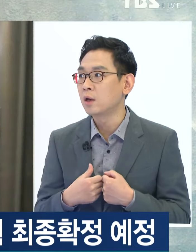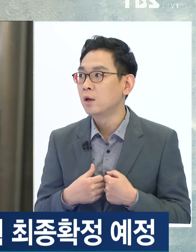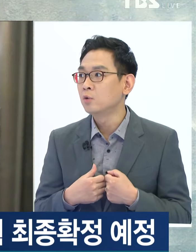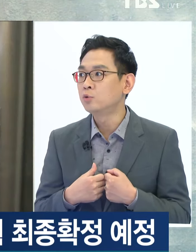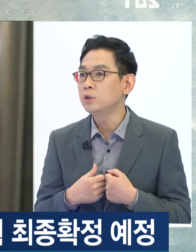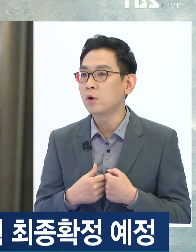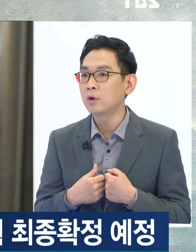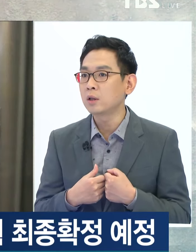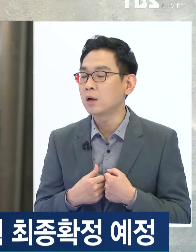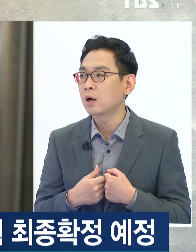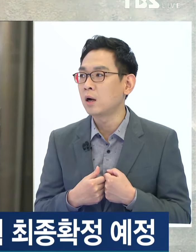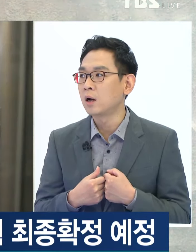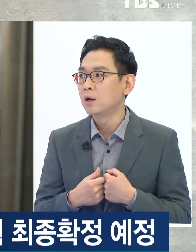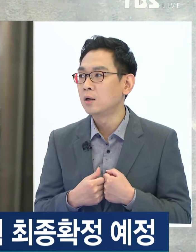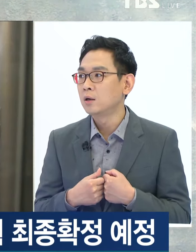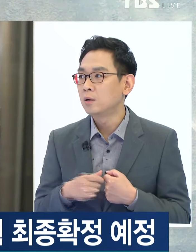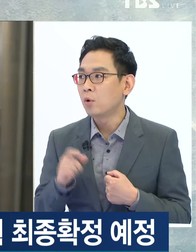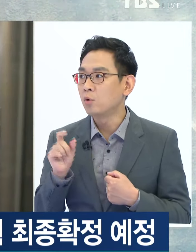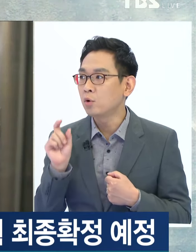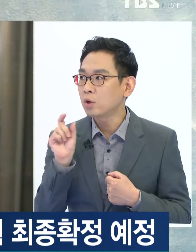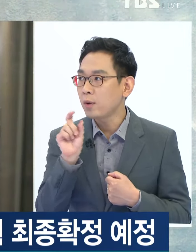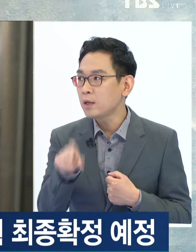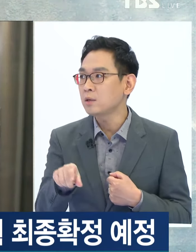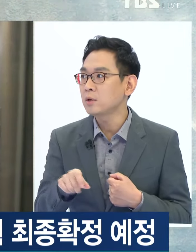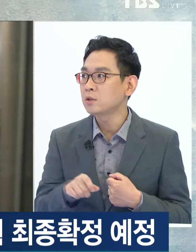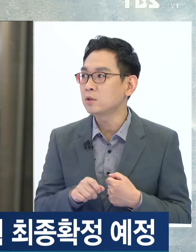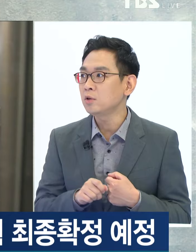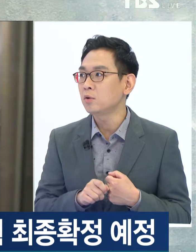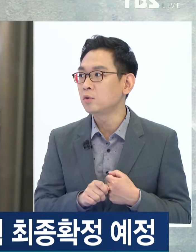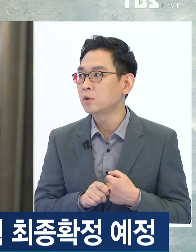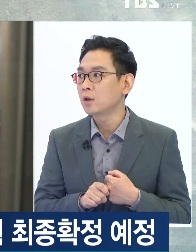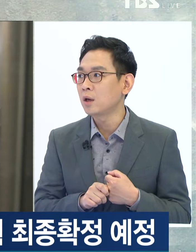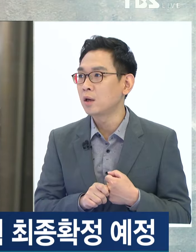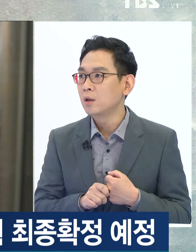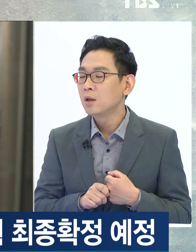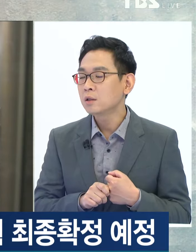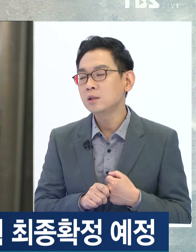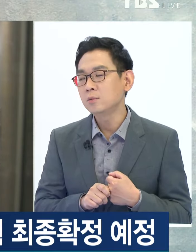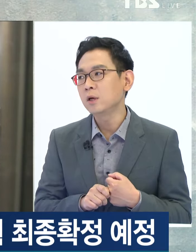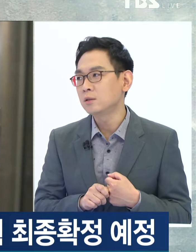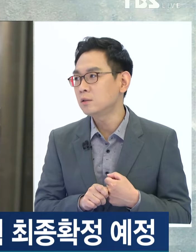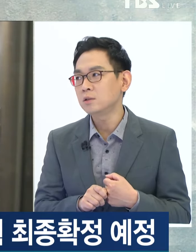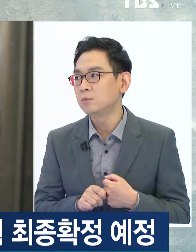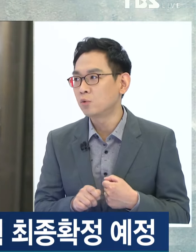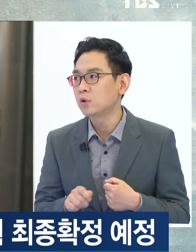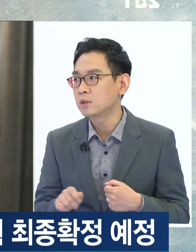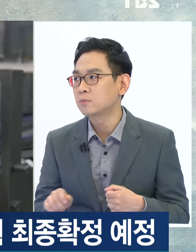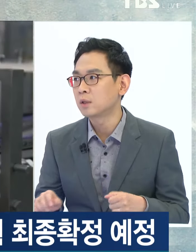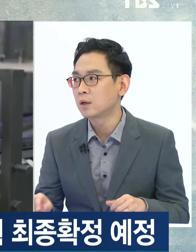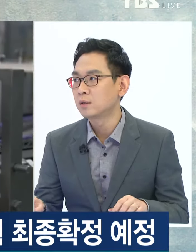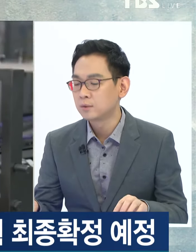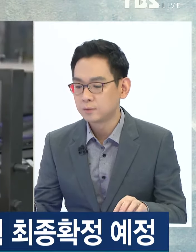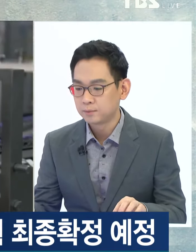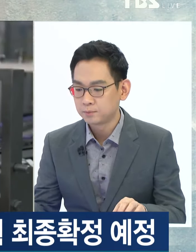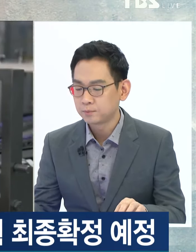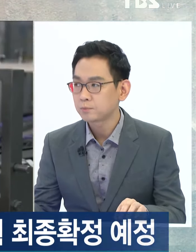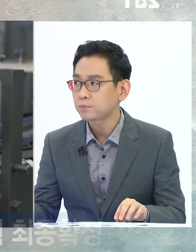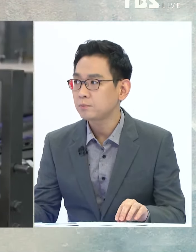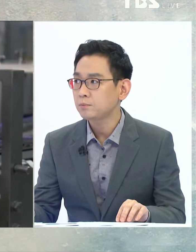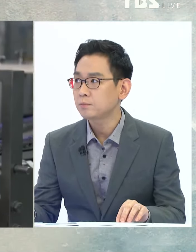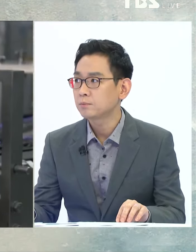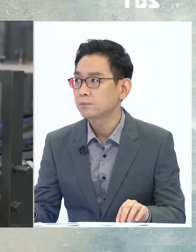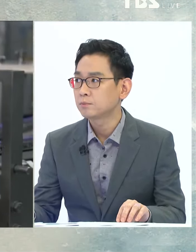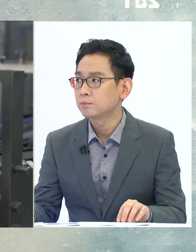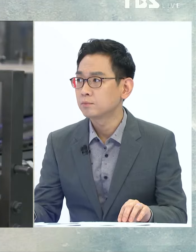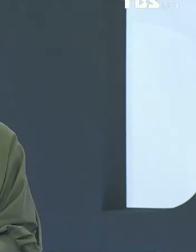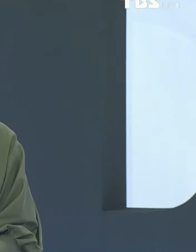있는데 굳이 거기에다가 번거롭게 화이자 백신을 끼워넣는 게 큰 의미가 있을지는 모르겠습니다. 전략적으로